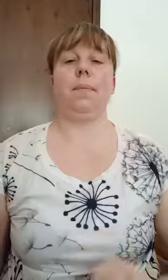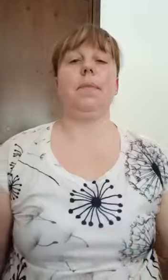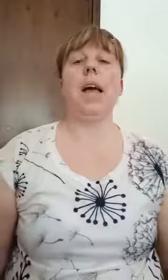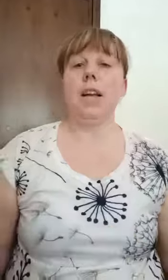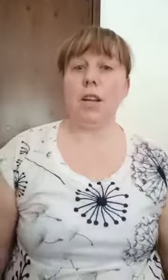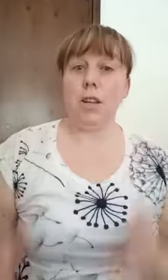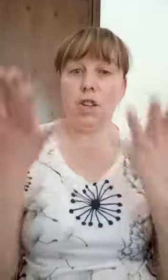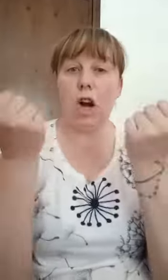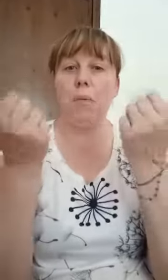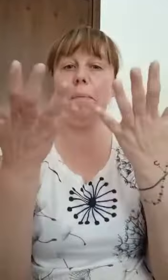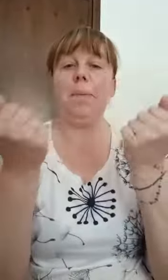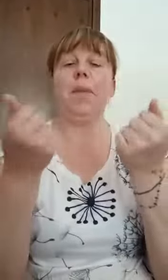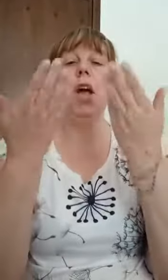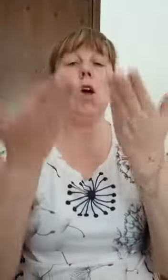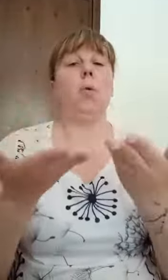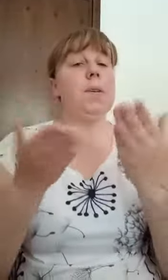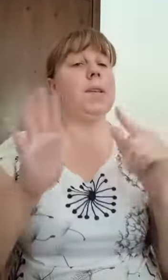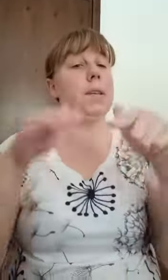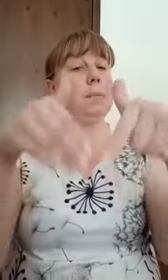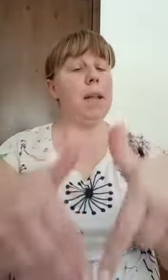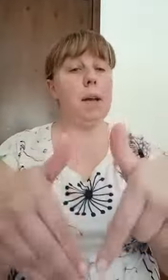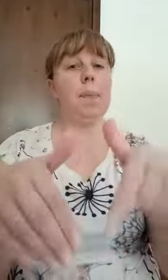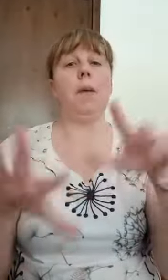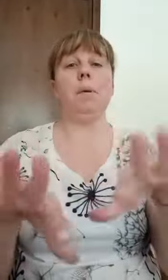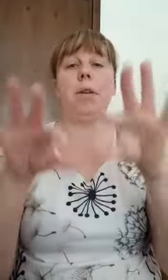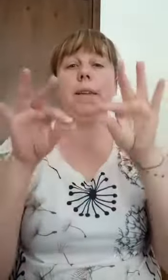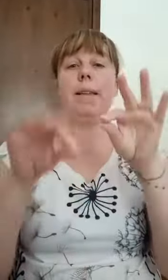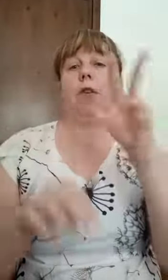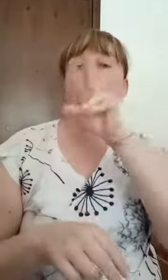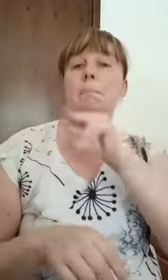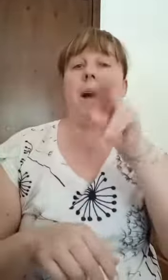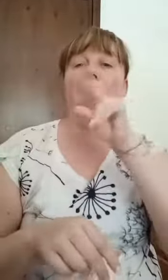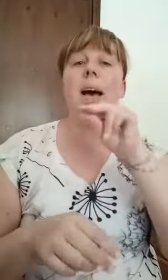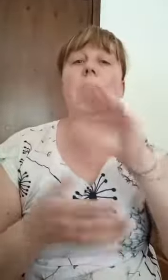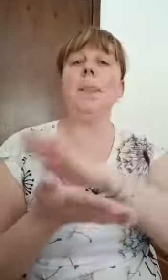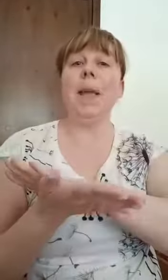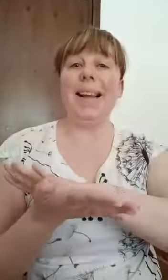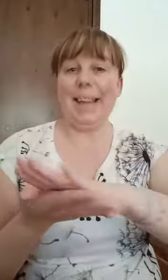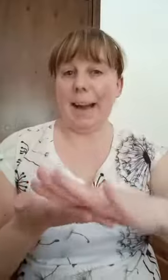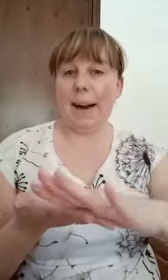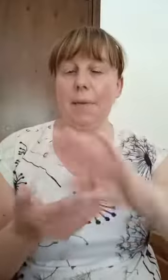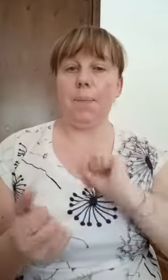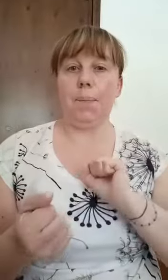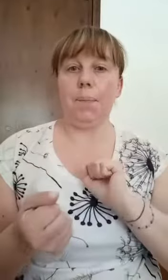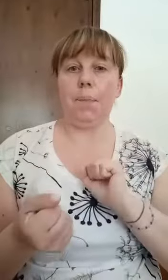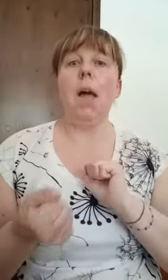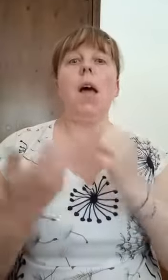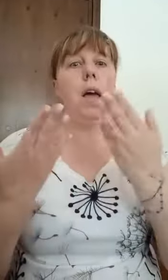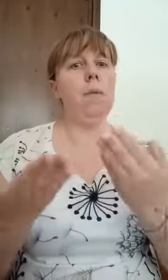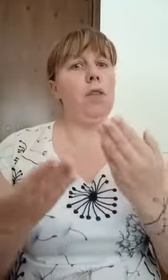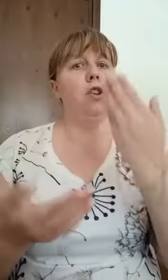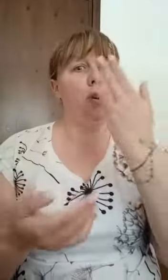ciao bimbi questa settimana abbiamo iniziato a parlare della terra e vi voglio raccontare